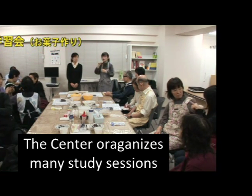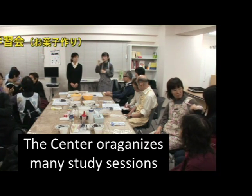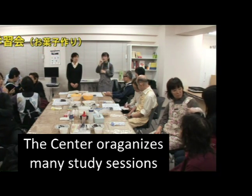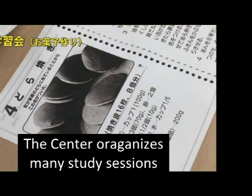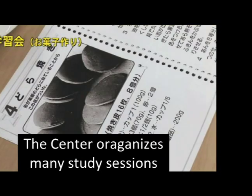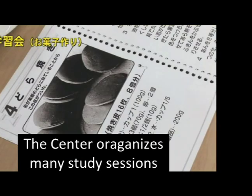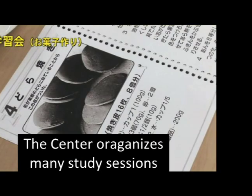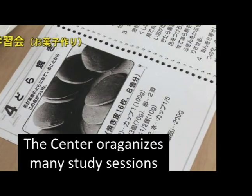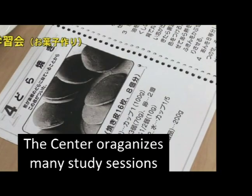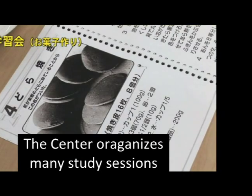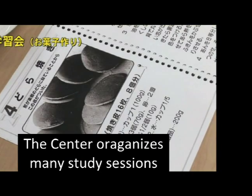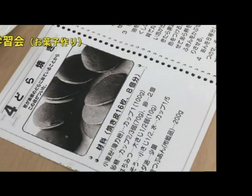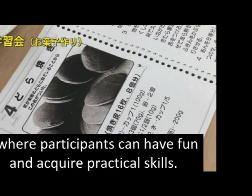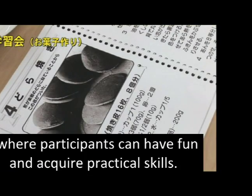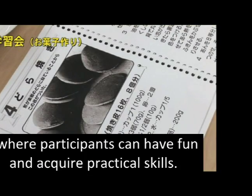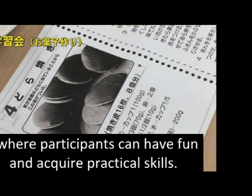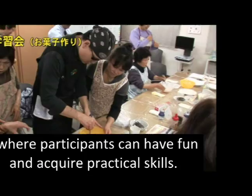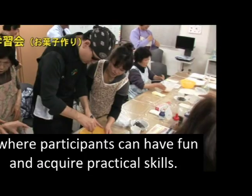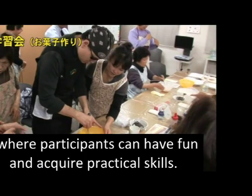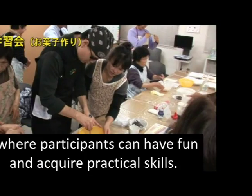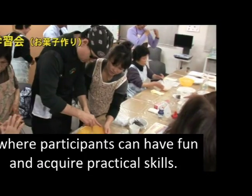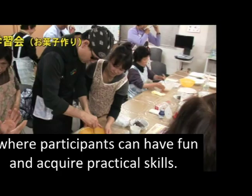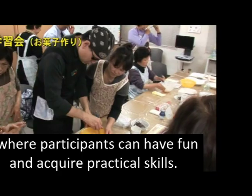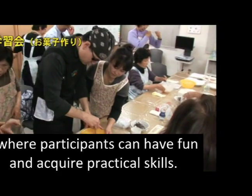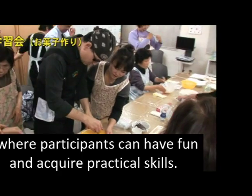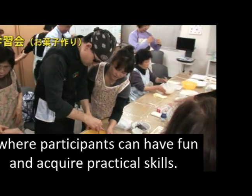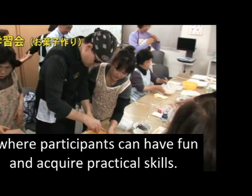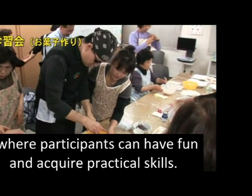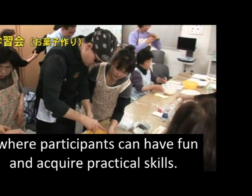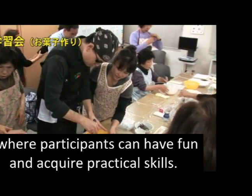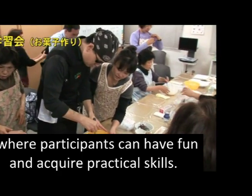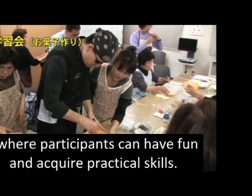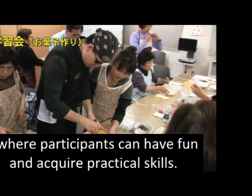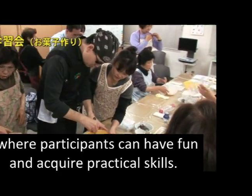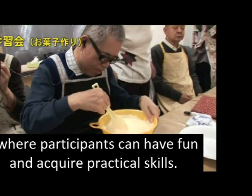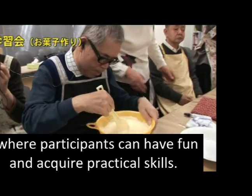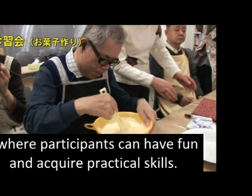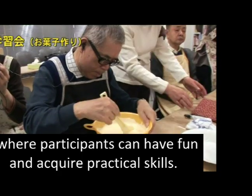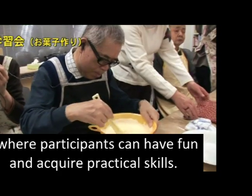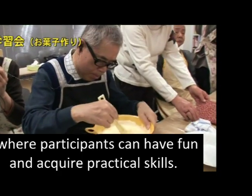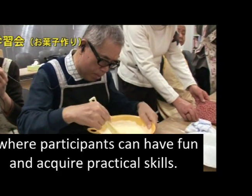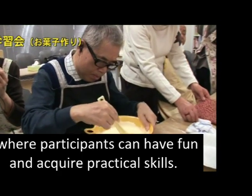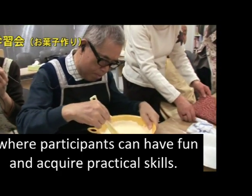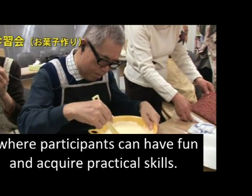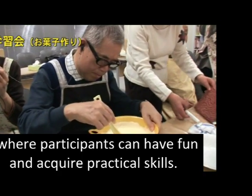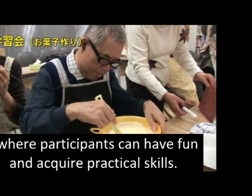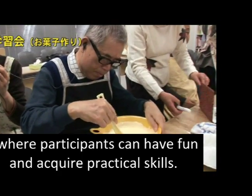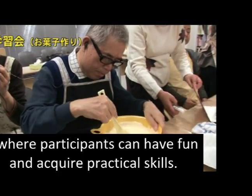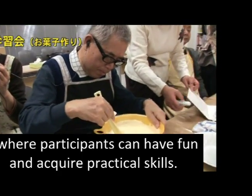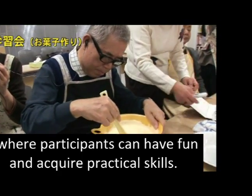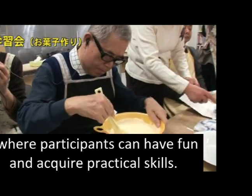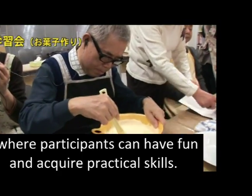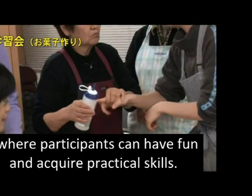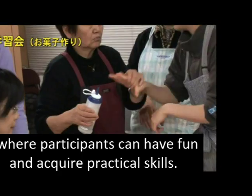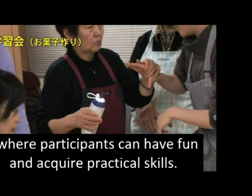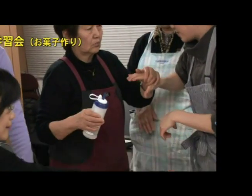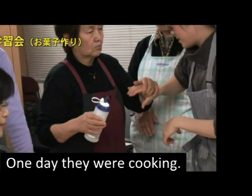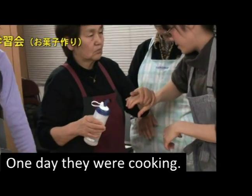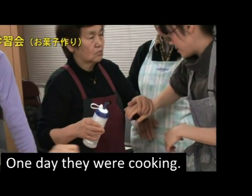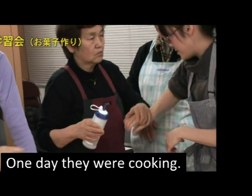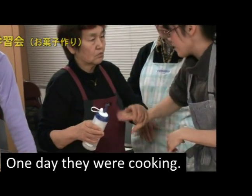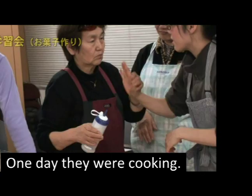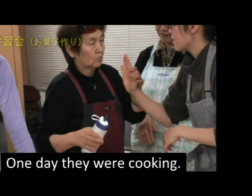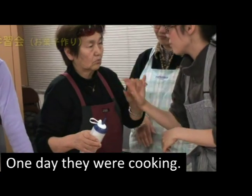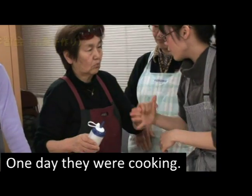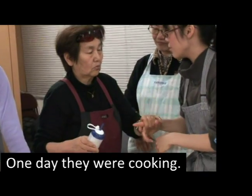学習会では楽しみながら生活技術を習得することを目的に、さまざまなプログラムを提供しています